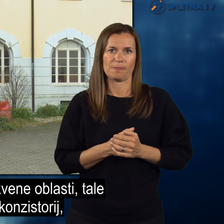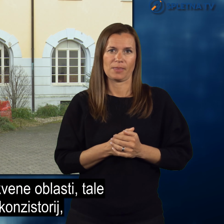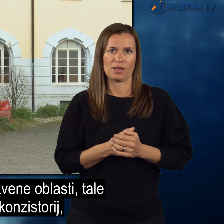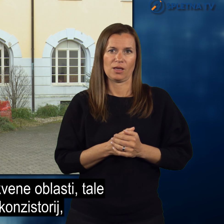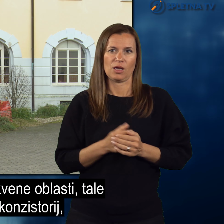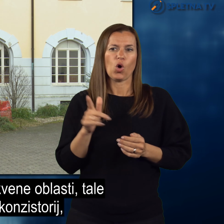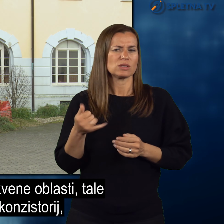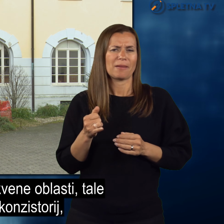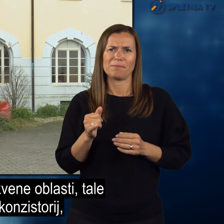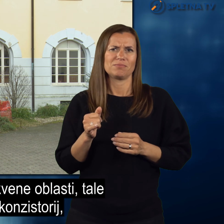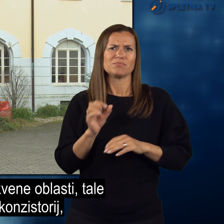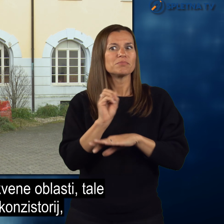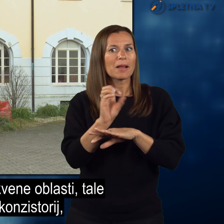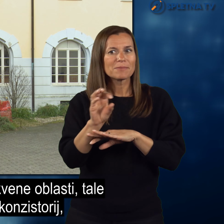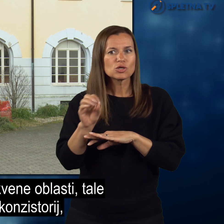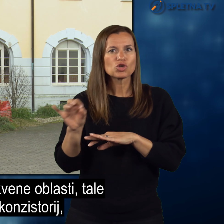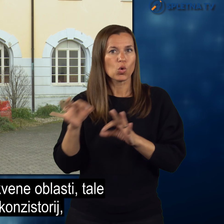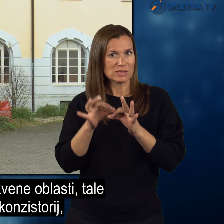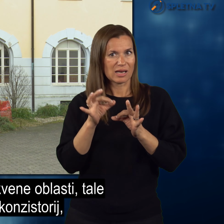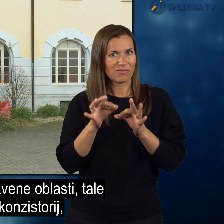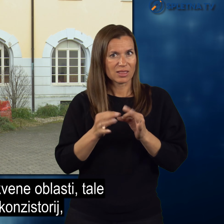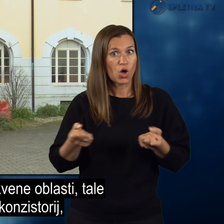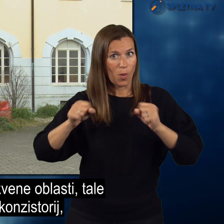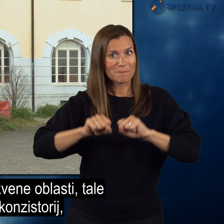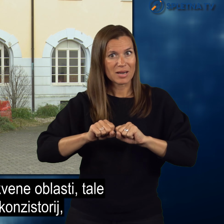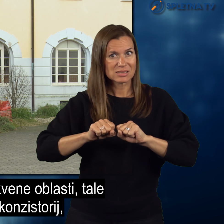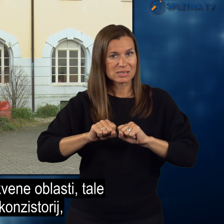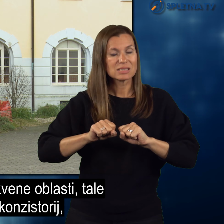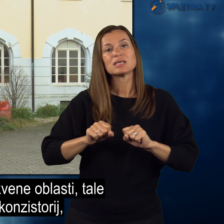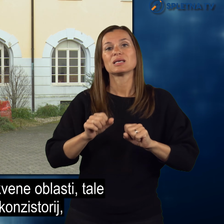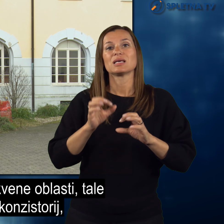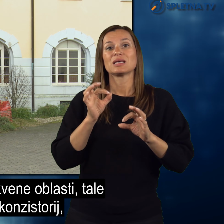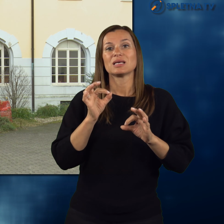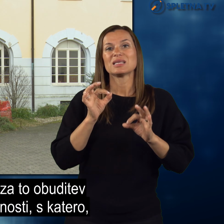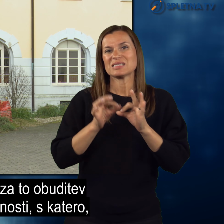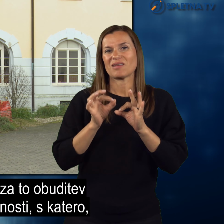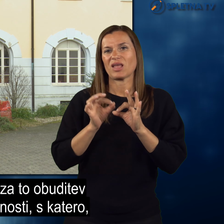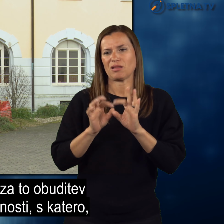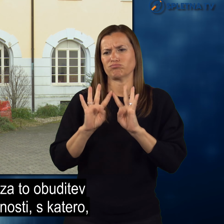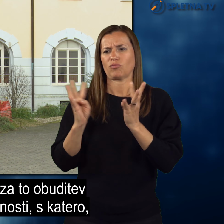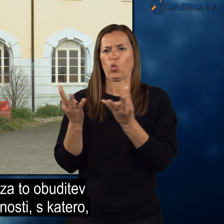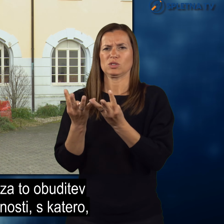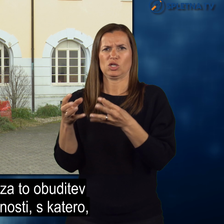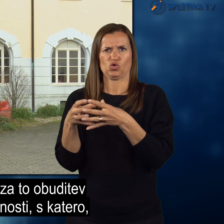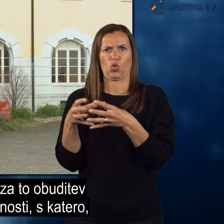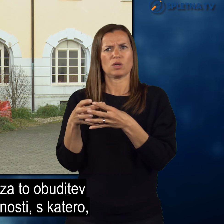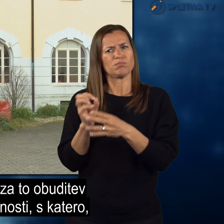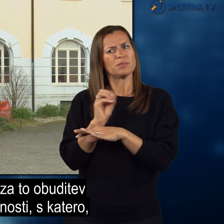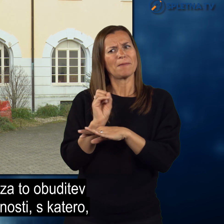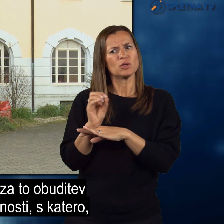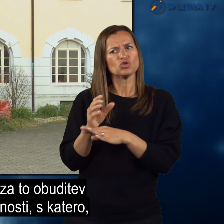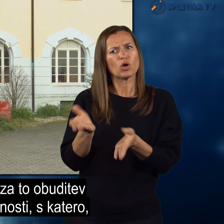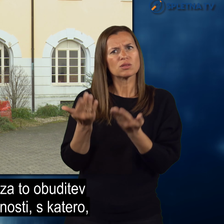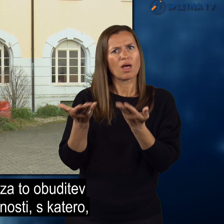Prepričal je cerkvene oblasti, tale cerkveni konzistorij, da pripravijo